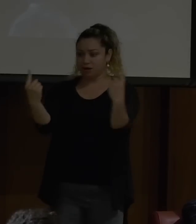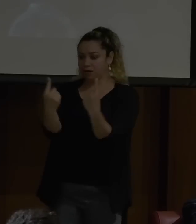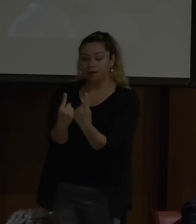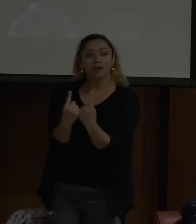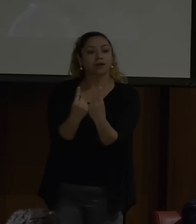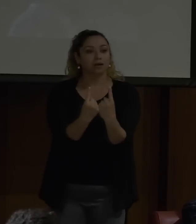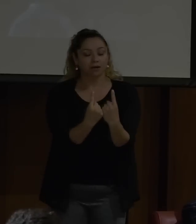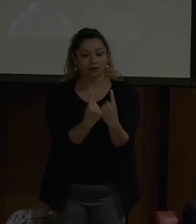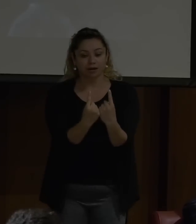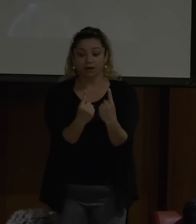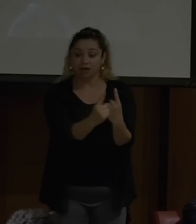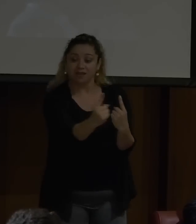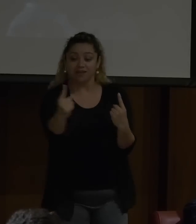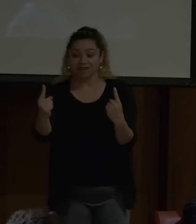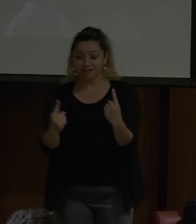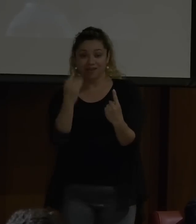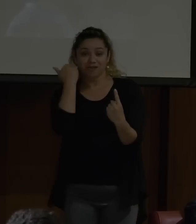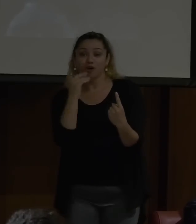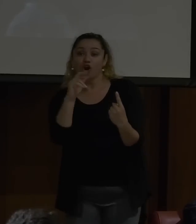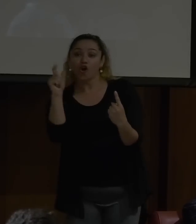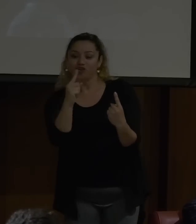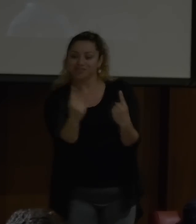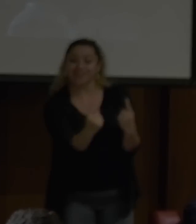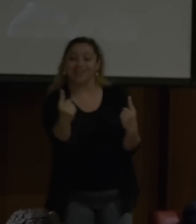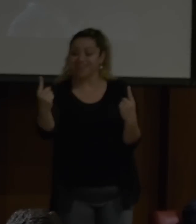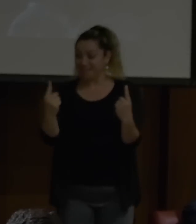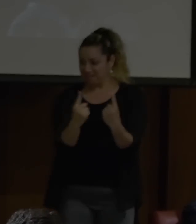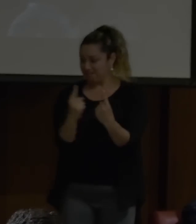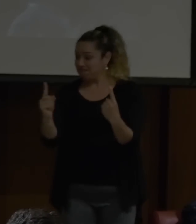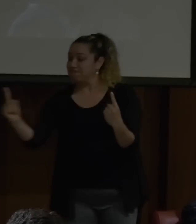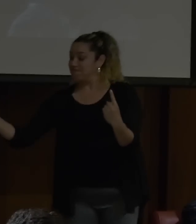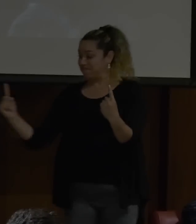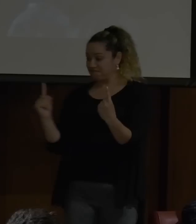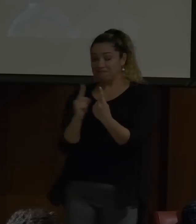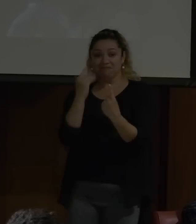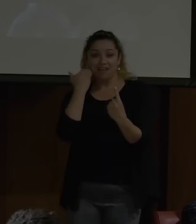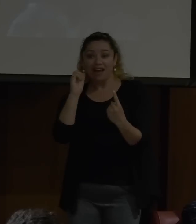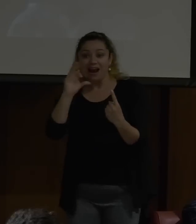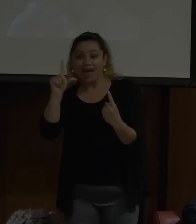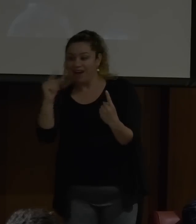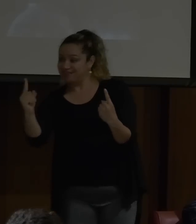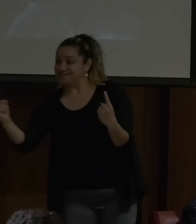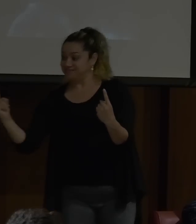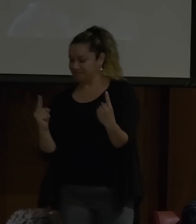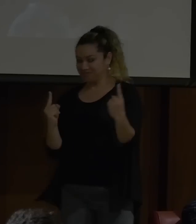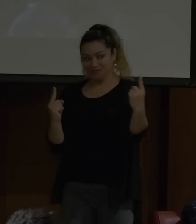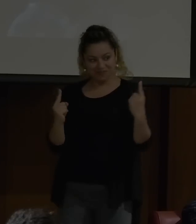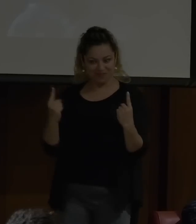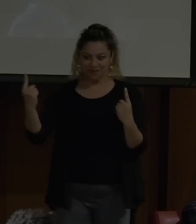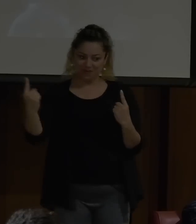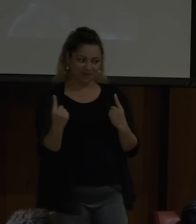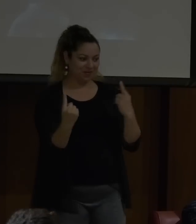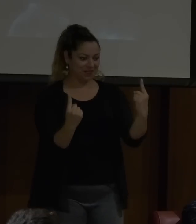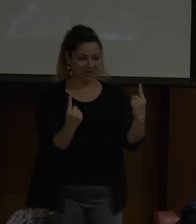Reyes. Y vive Rosa con Carlos, Víctor y Clara, Mercedes. Y vive Rosa con Carlos,